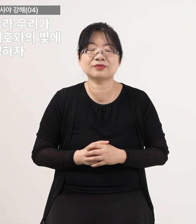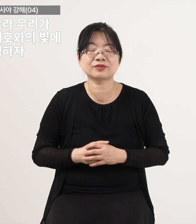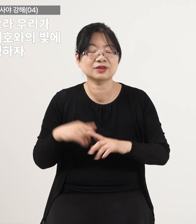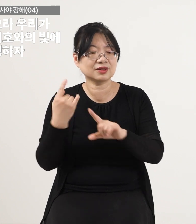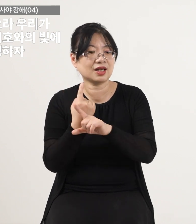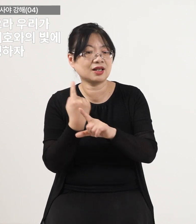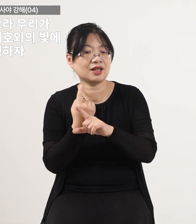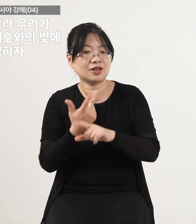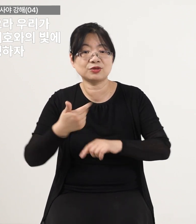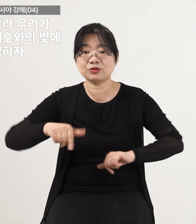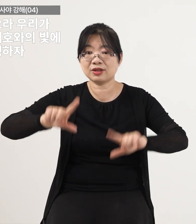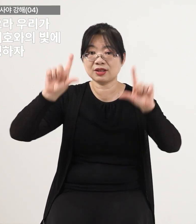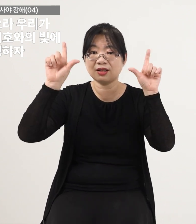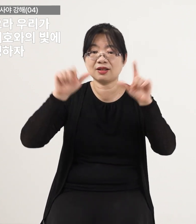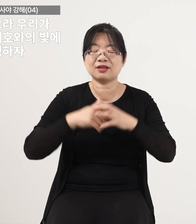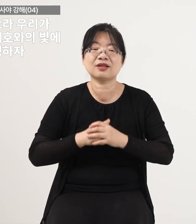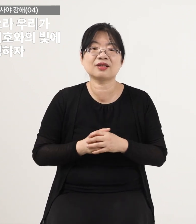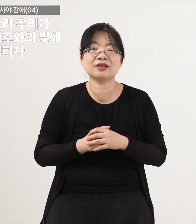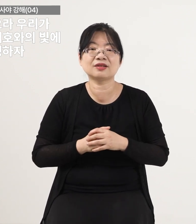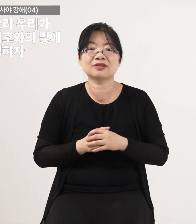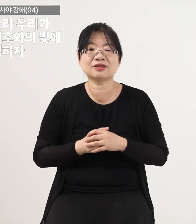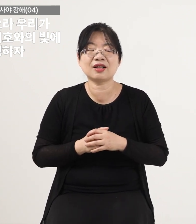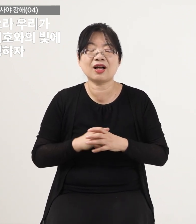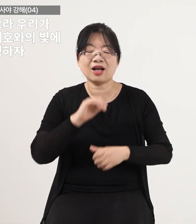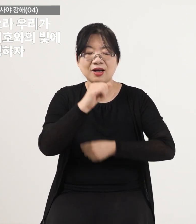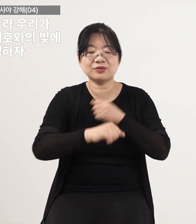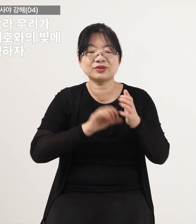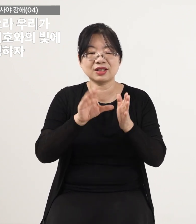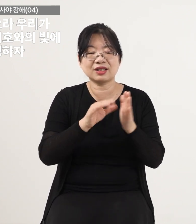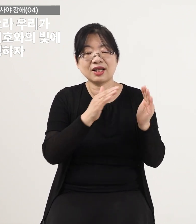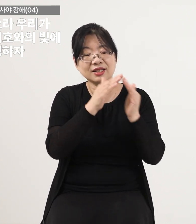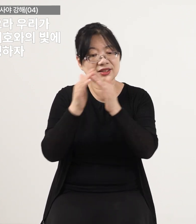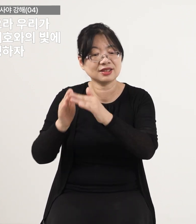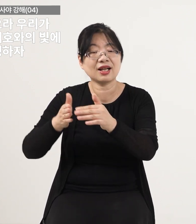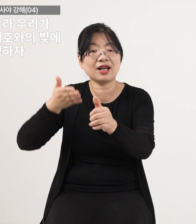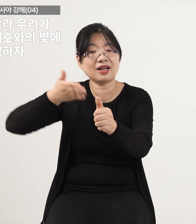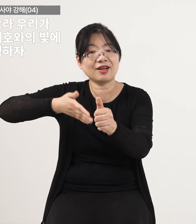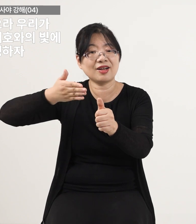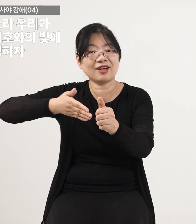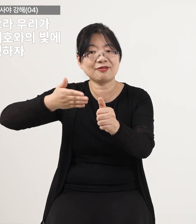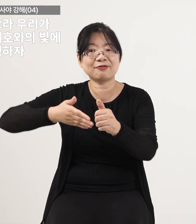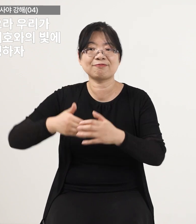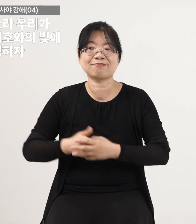매일 길일입니다. 아무 때나 이사 가세요. 아무 때나.